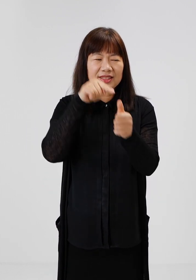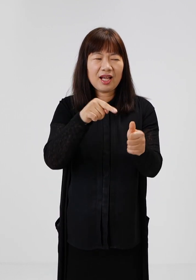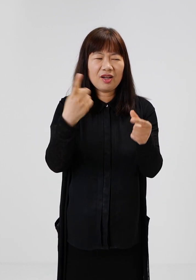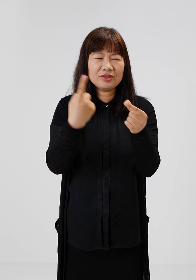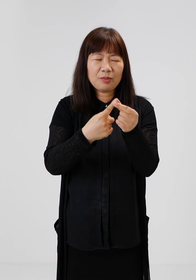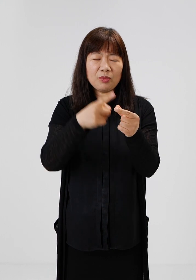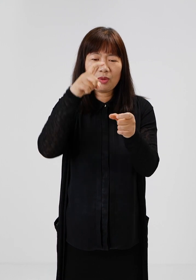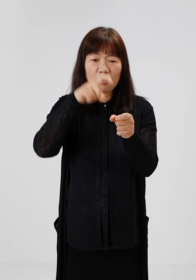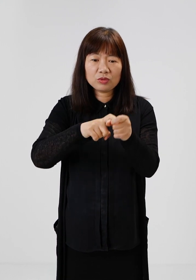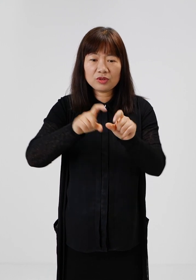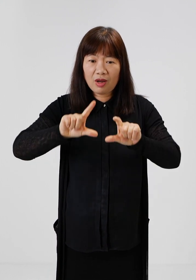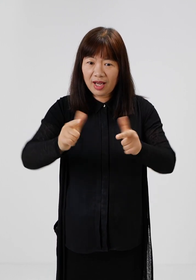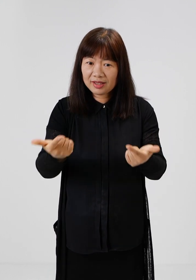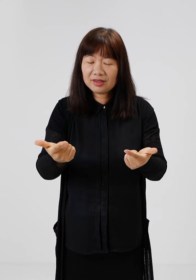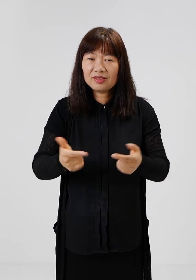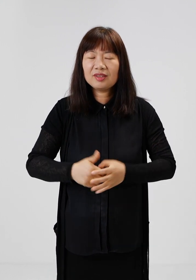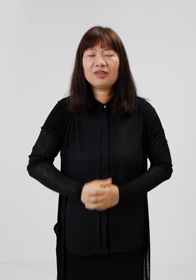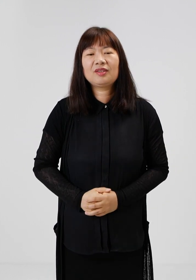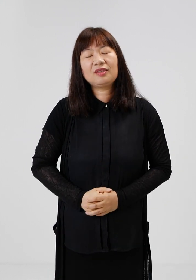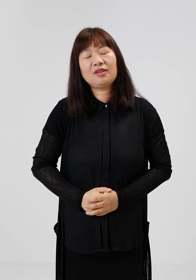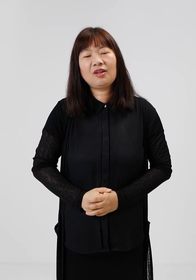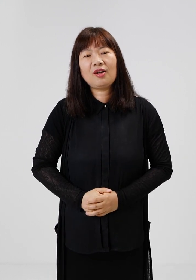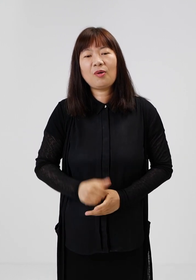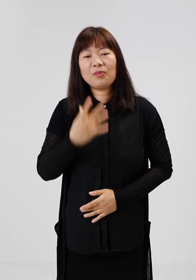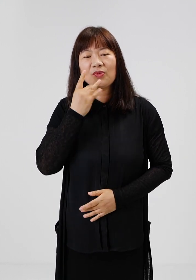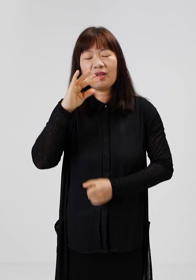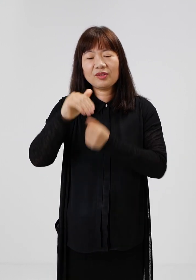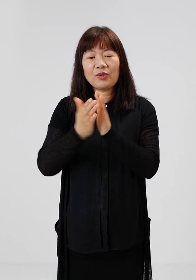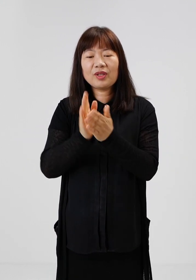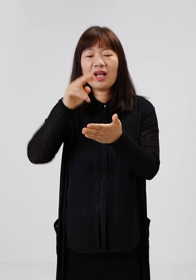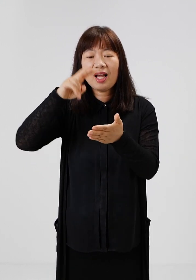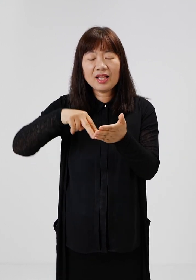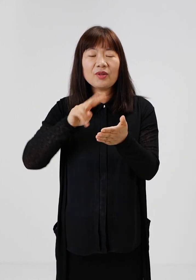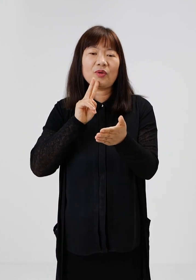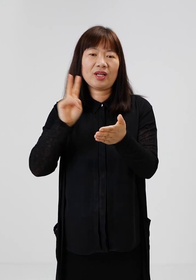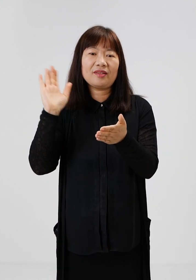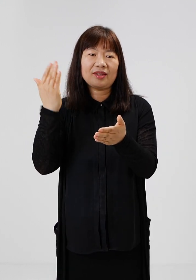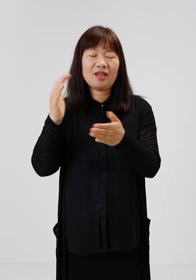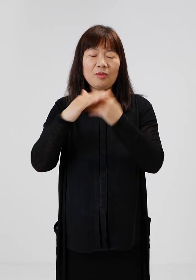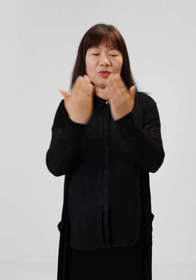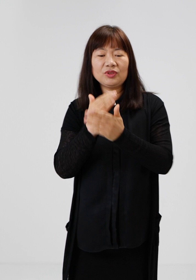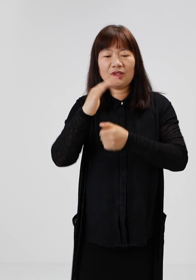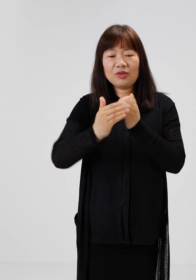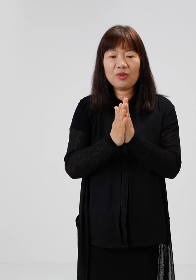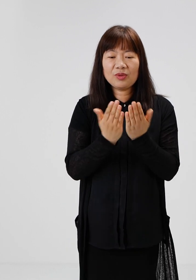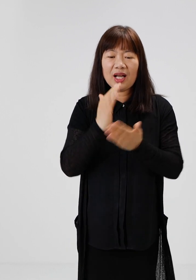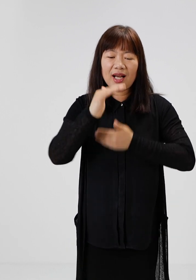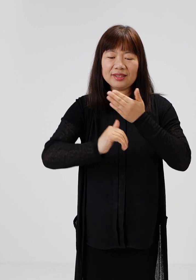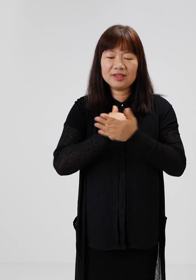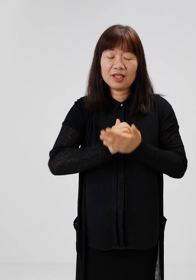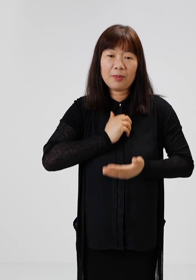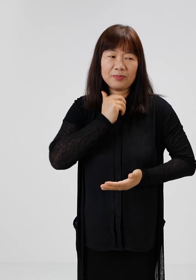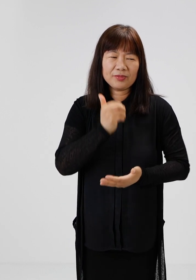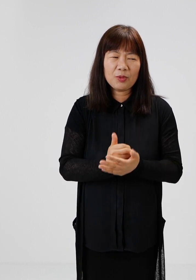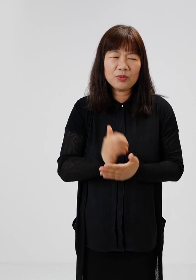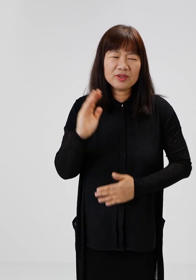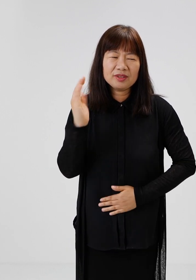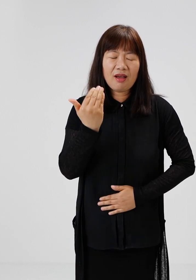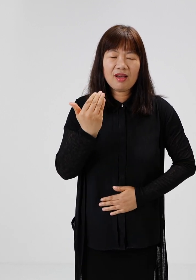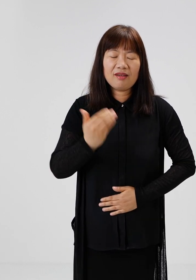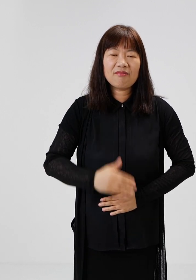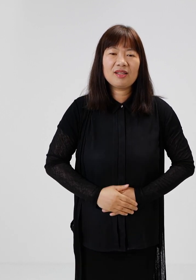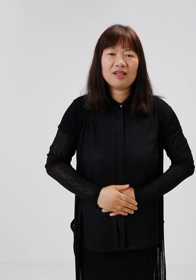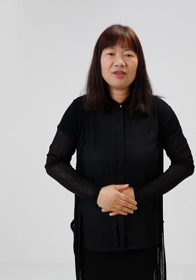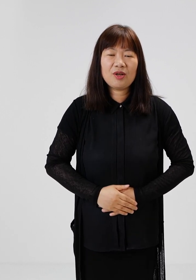첫 번째 목적은 아니었다. 물론 성경을 읽어야죠. 모든 성경은 하나님의 감동으로 된 것으로